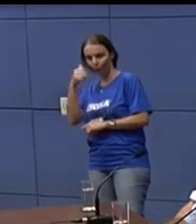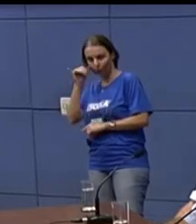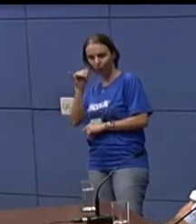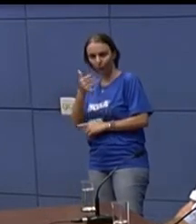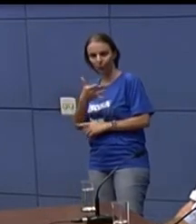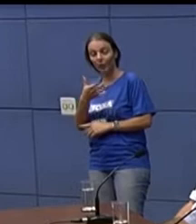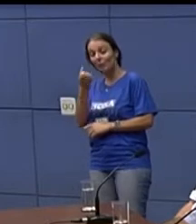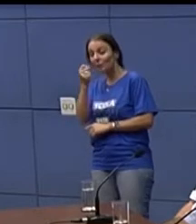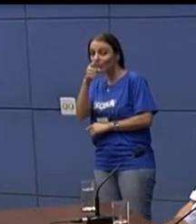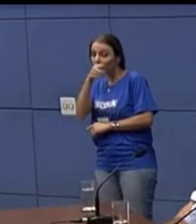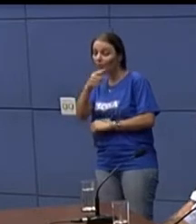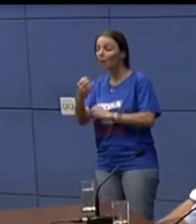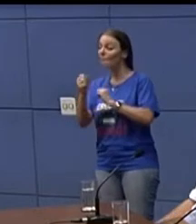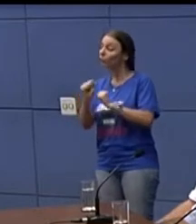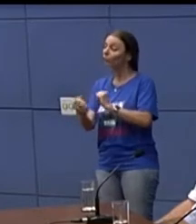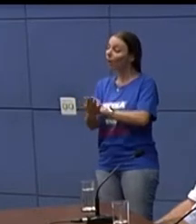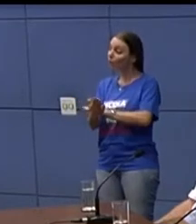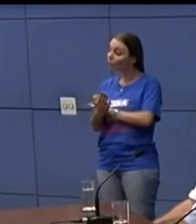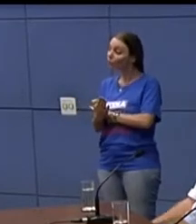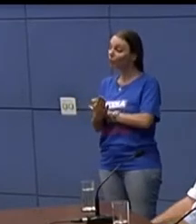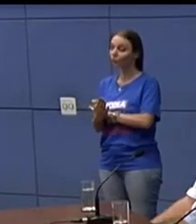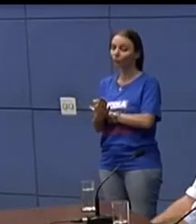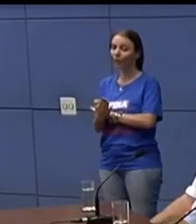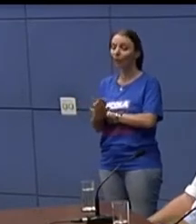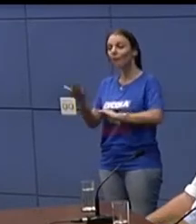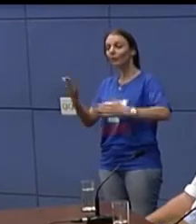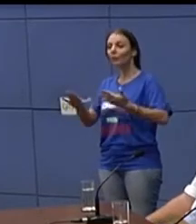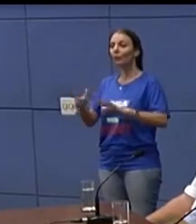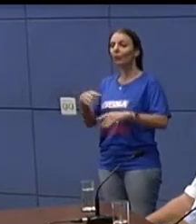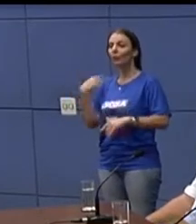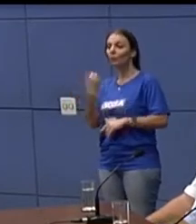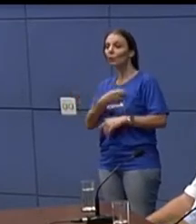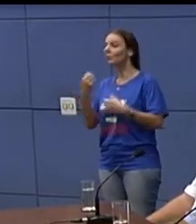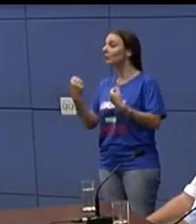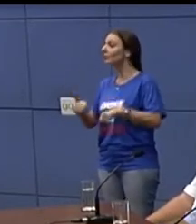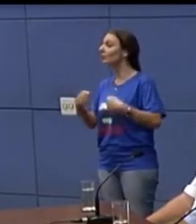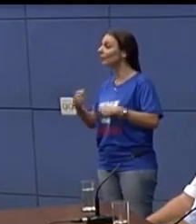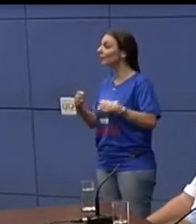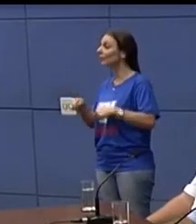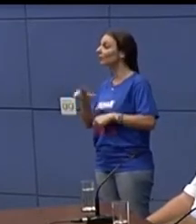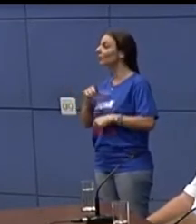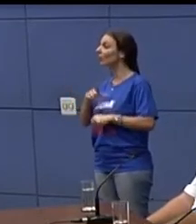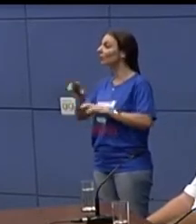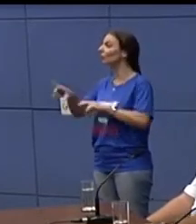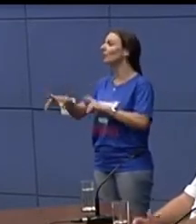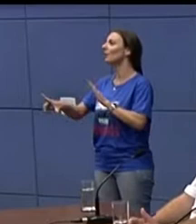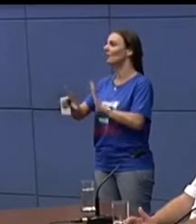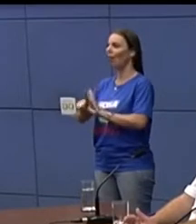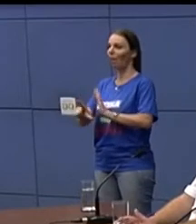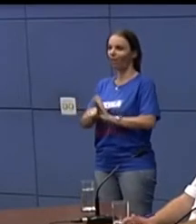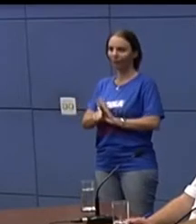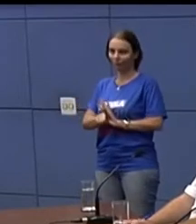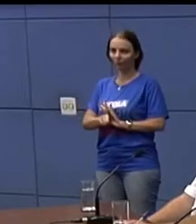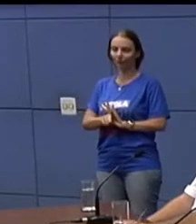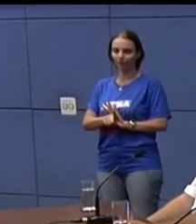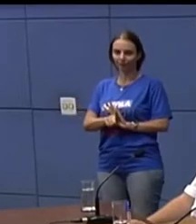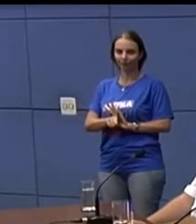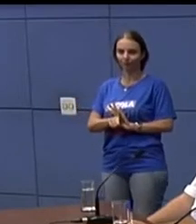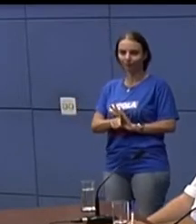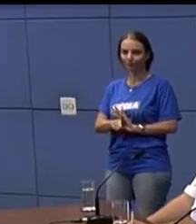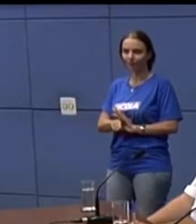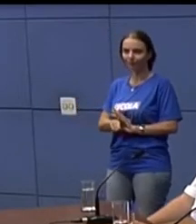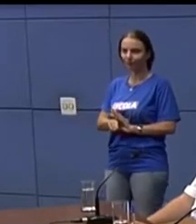assim, nos ajudar, talvez nós tenhamos que ter uma diferença em lei,